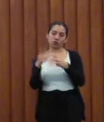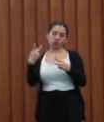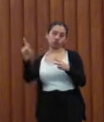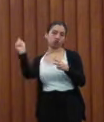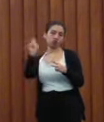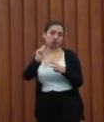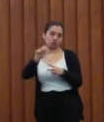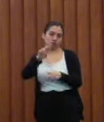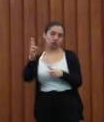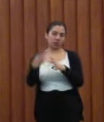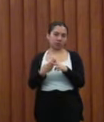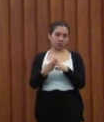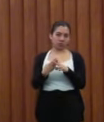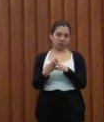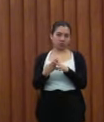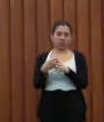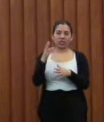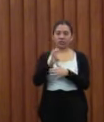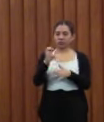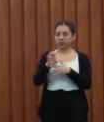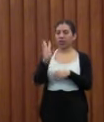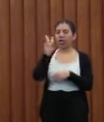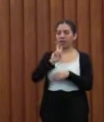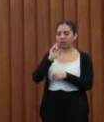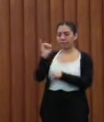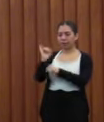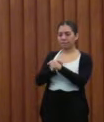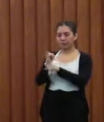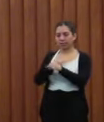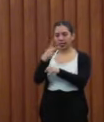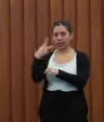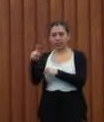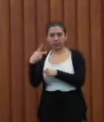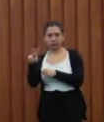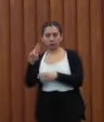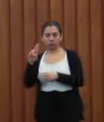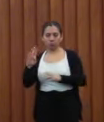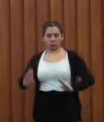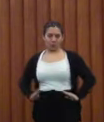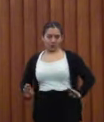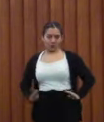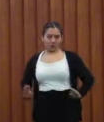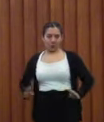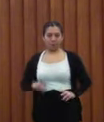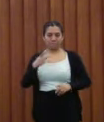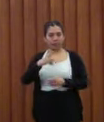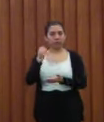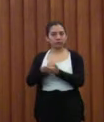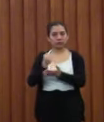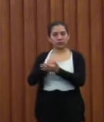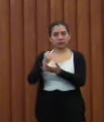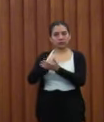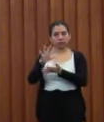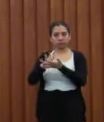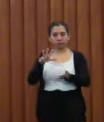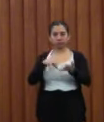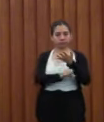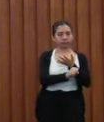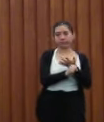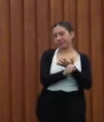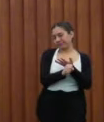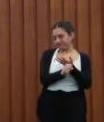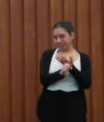donde investigan a la pareja y tratan por todos los medios de incriminar. Ya tenemos un caso